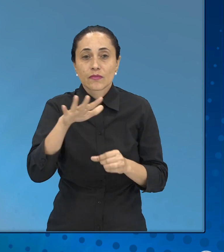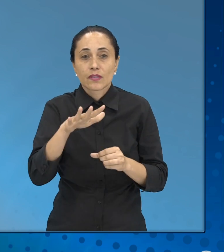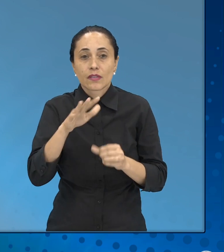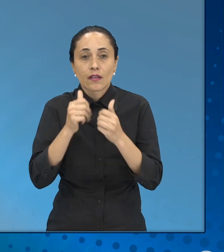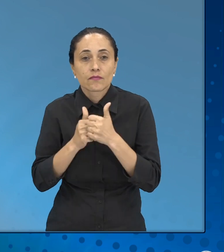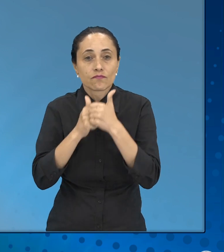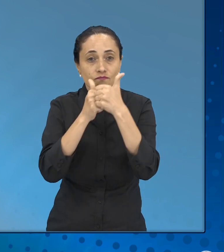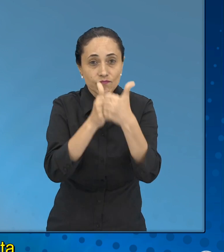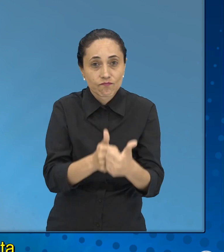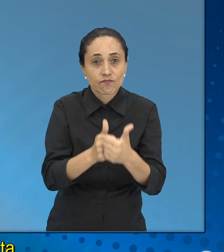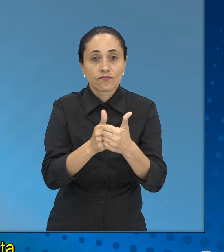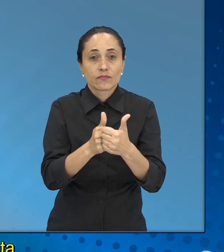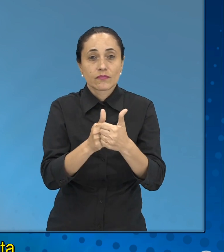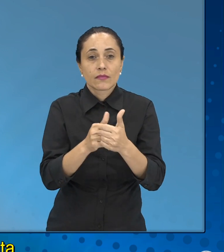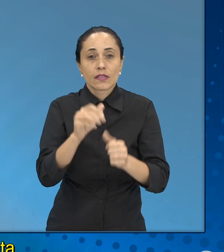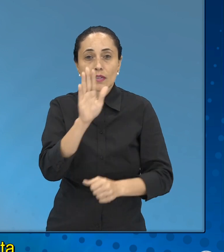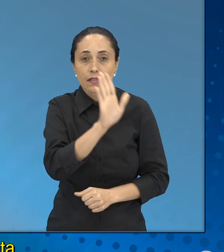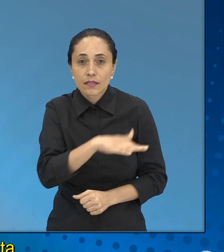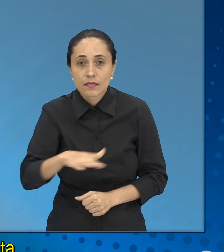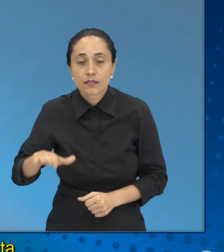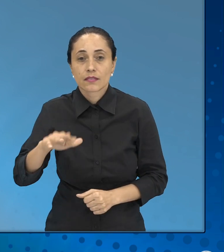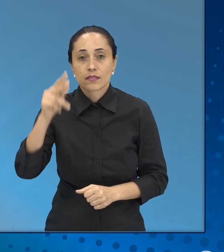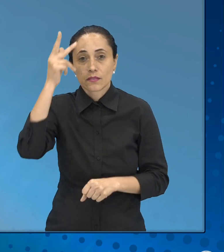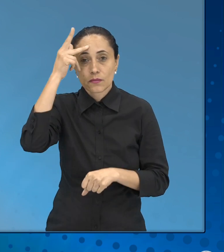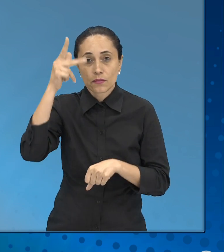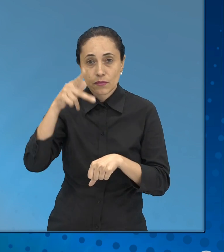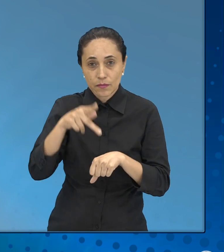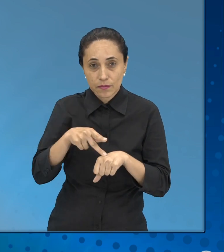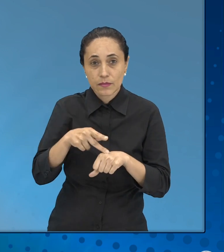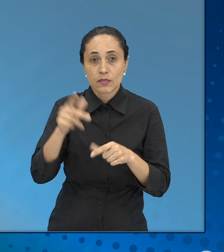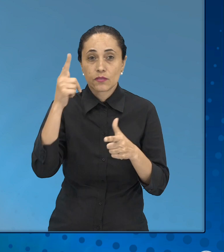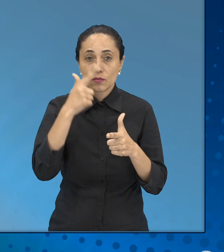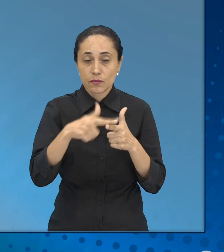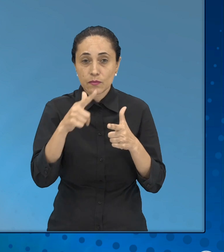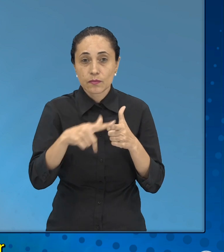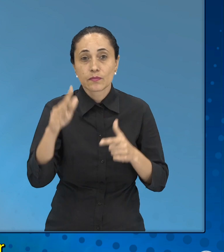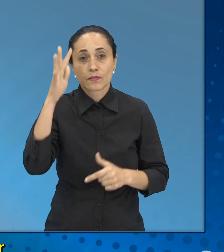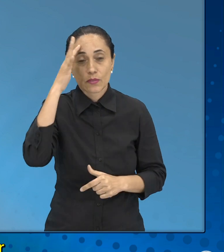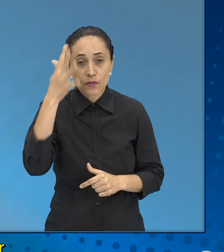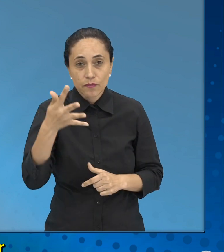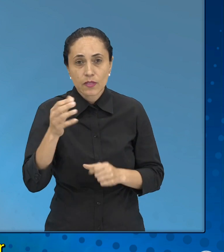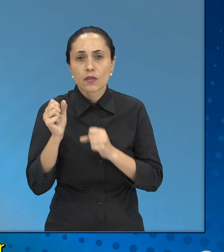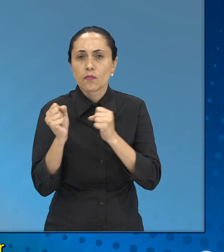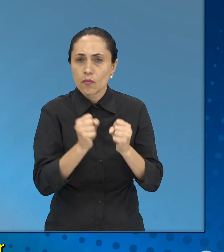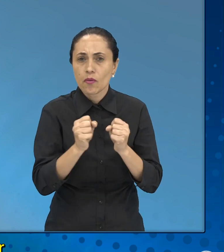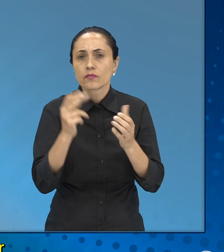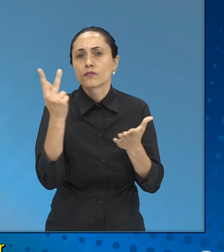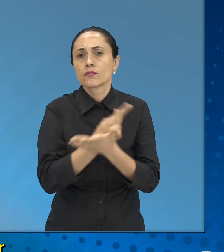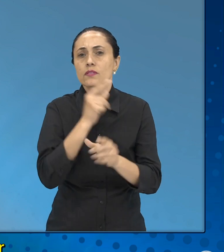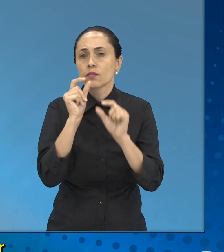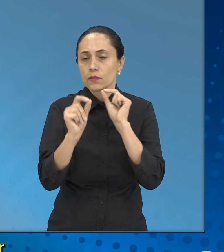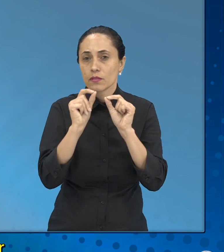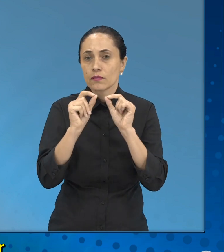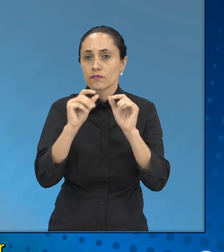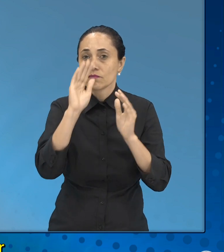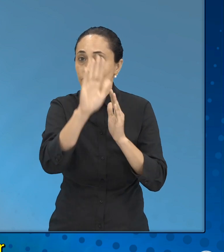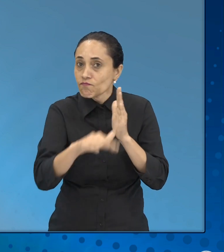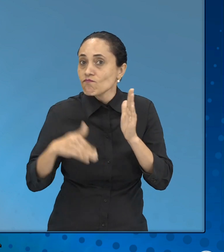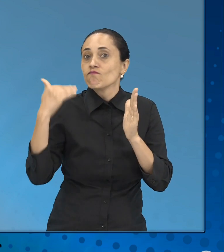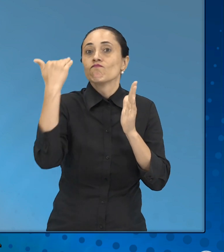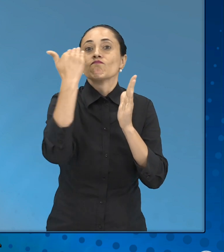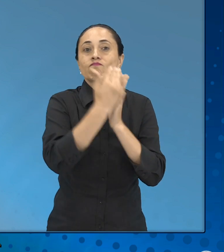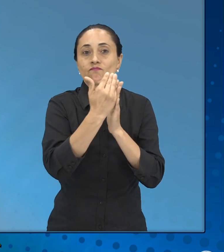e orientar-se, levando em conta a independência nas tomadas de decisões, podendo haver um avanço